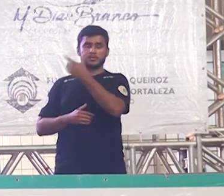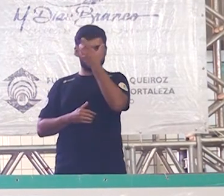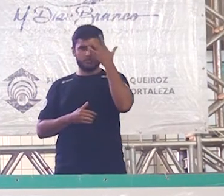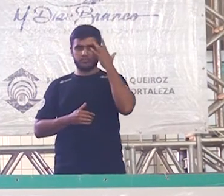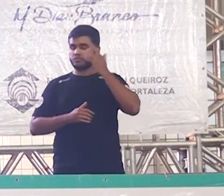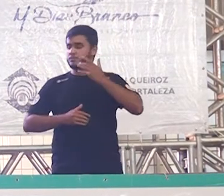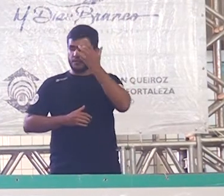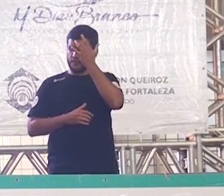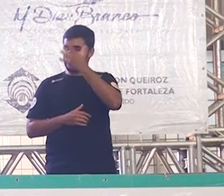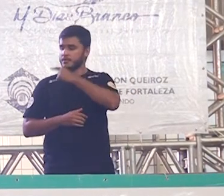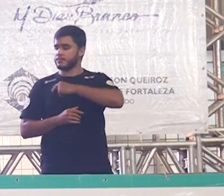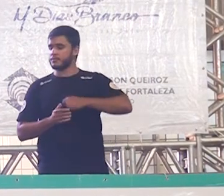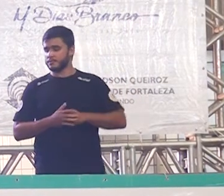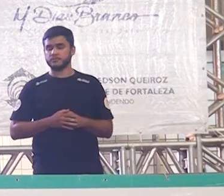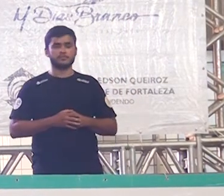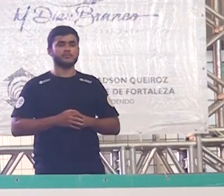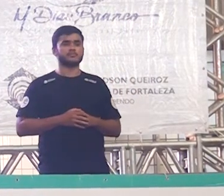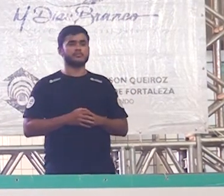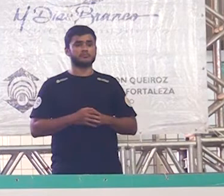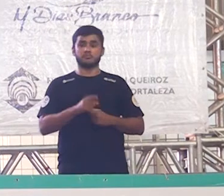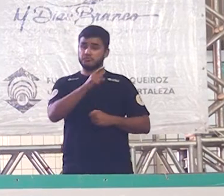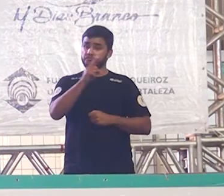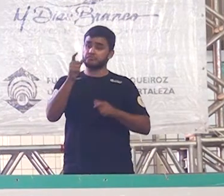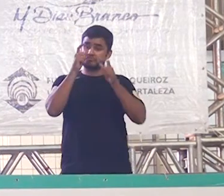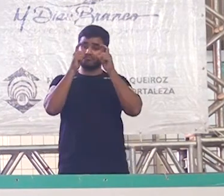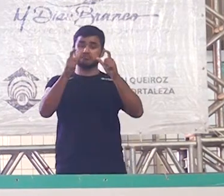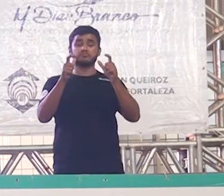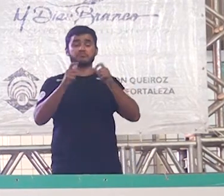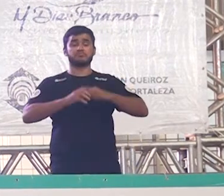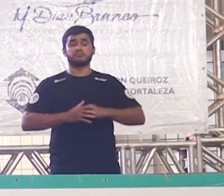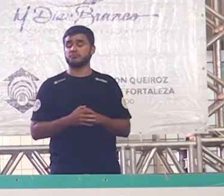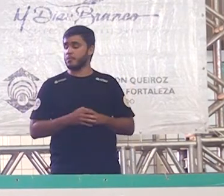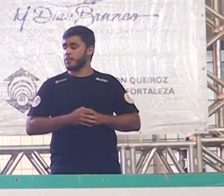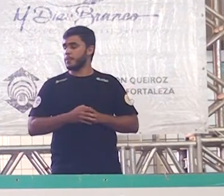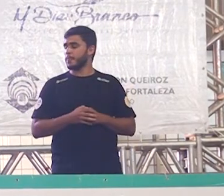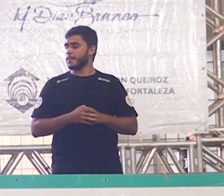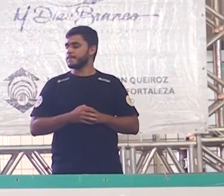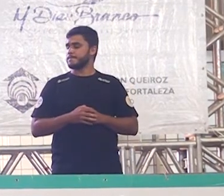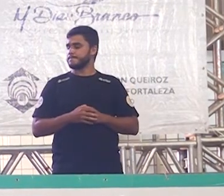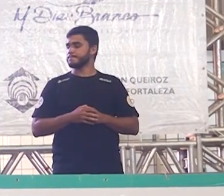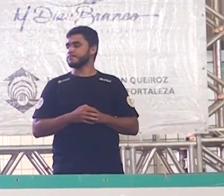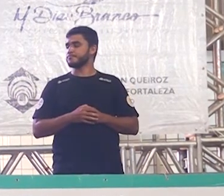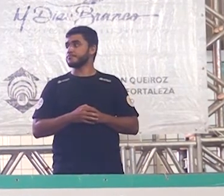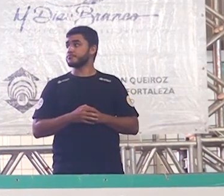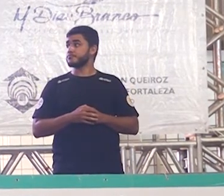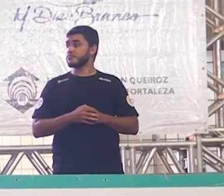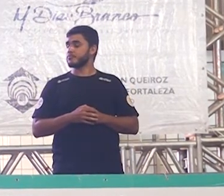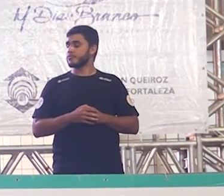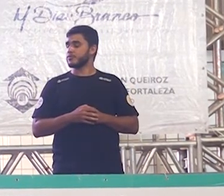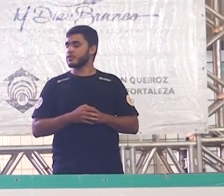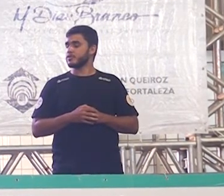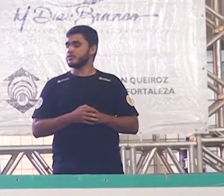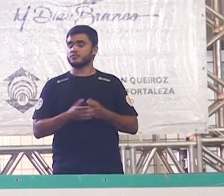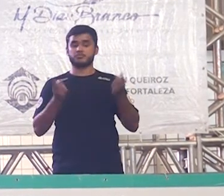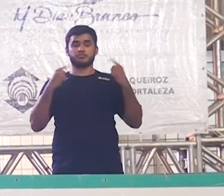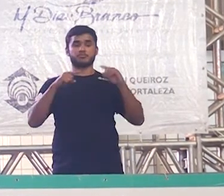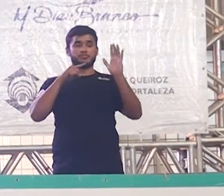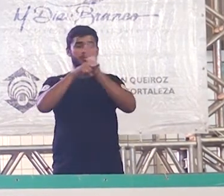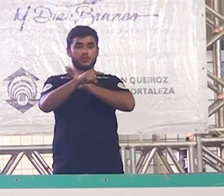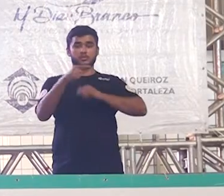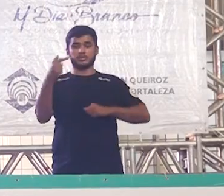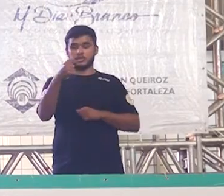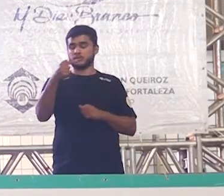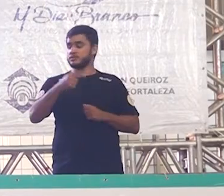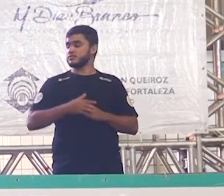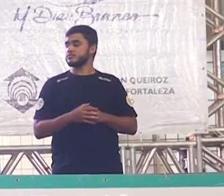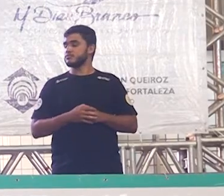questão muito fácil assim, não é muito interessante que a gente tenha na prova. Vamos lá, mais uma? Mais 3 e a gente termina.